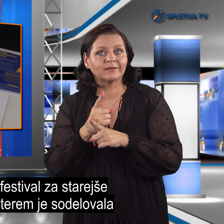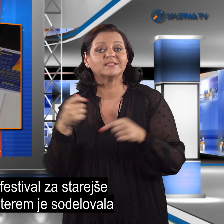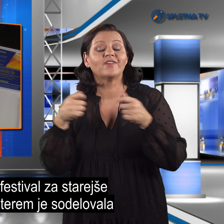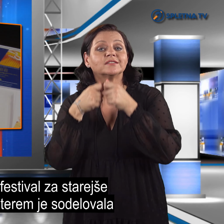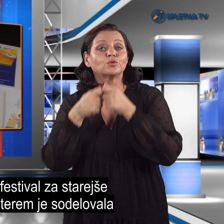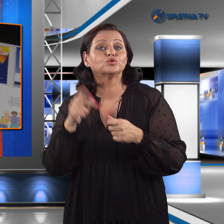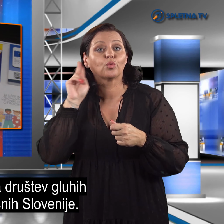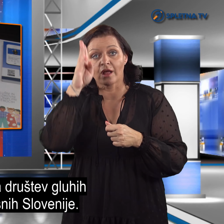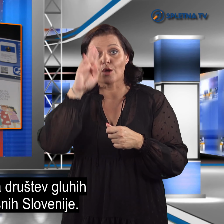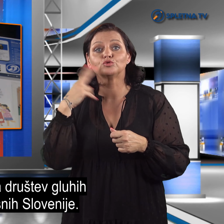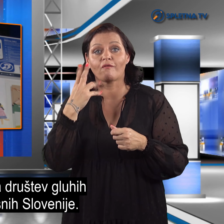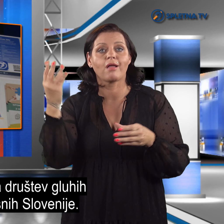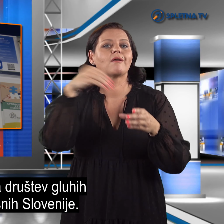društev gluhih in naglušnih Slovenije.